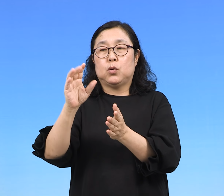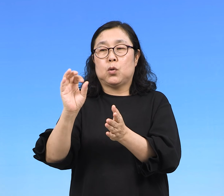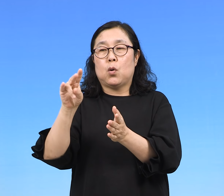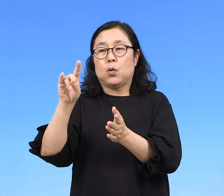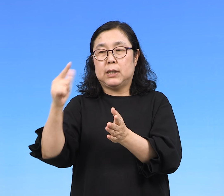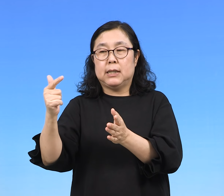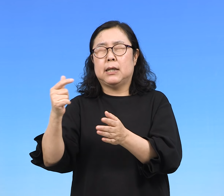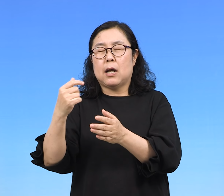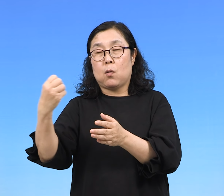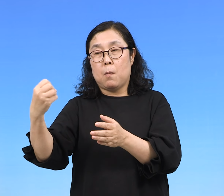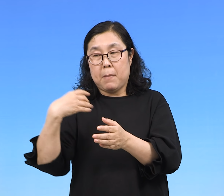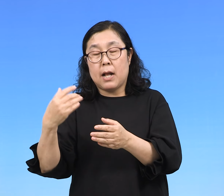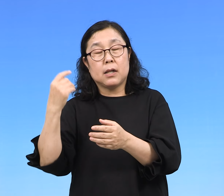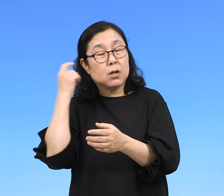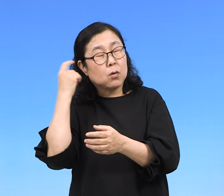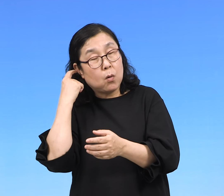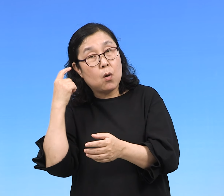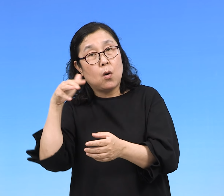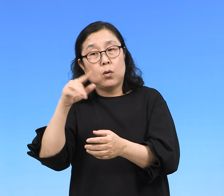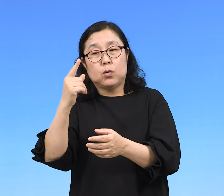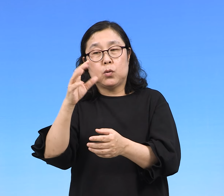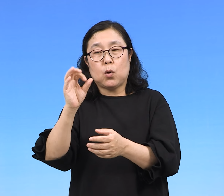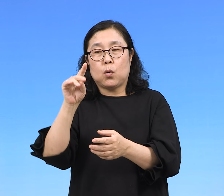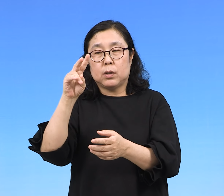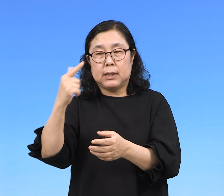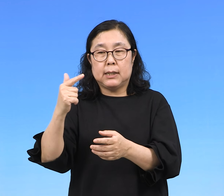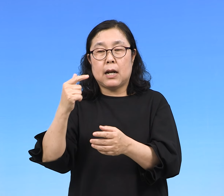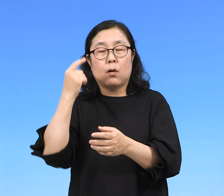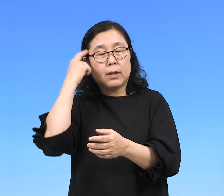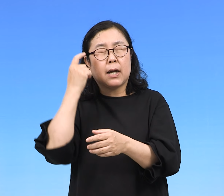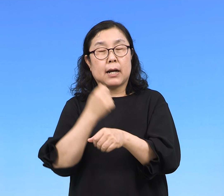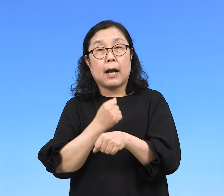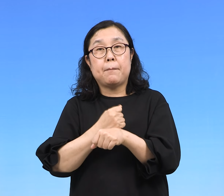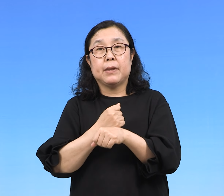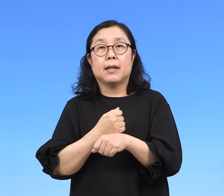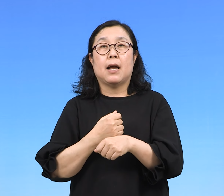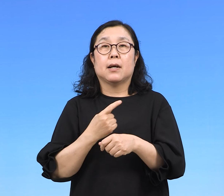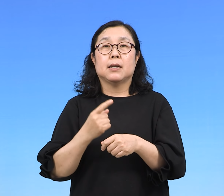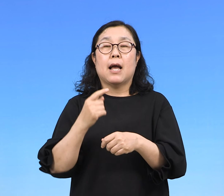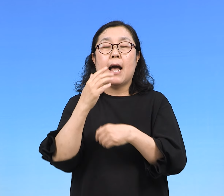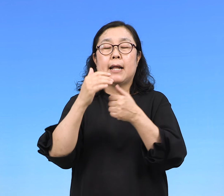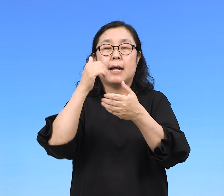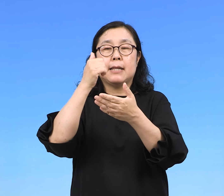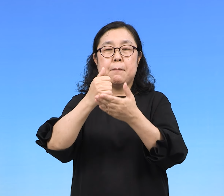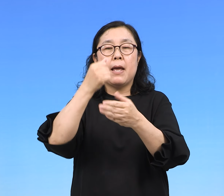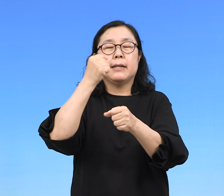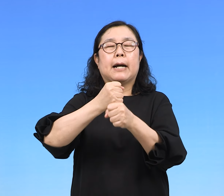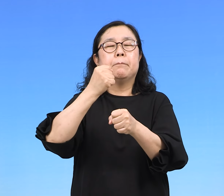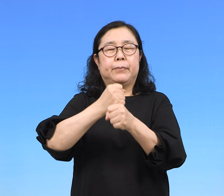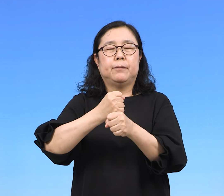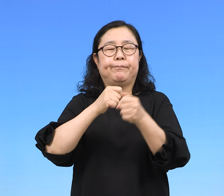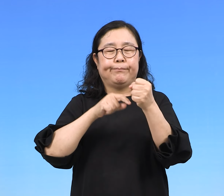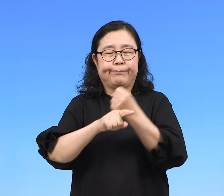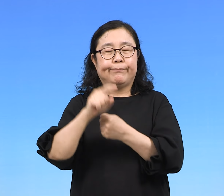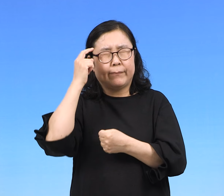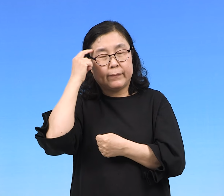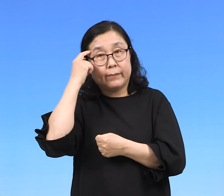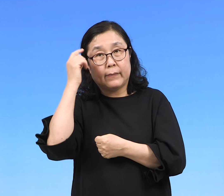그래가지고 아무것도 모르고 제가 총신으로 왔는데, 와서 이제 지금 되돌아보면은 이게 하나님의 작품이신